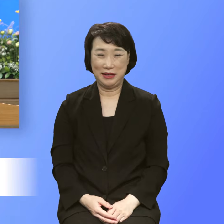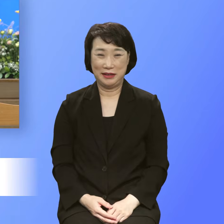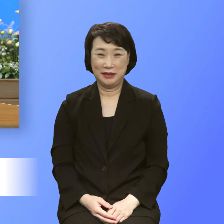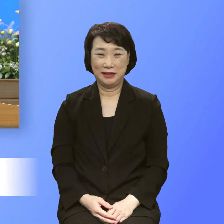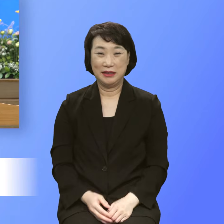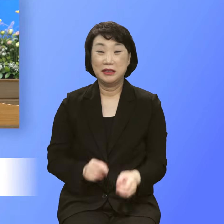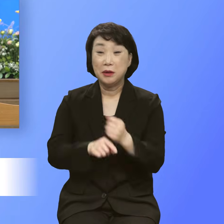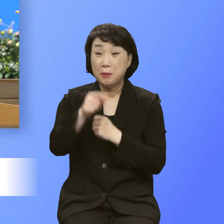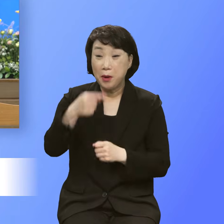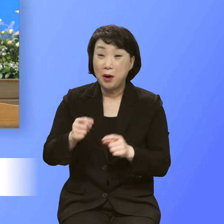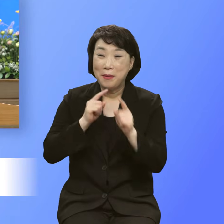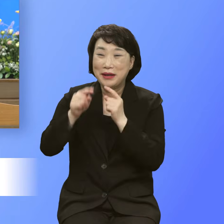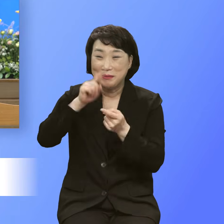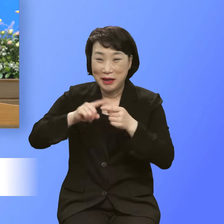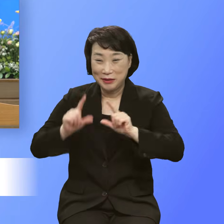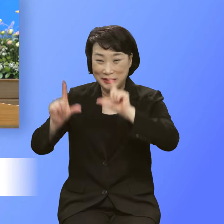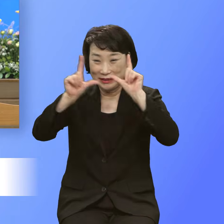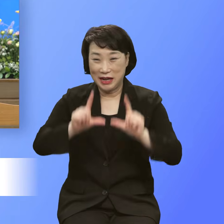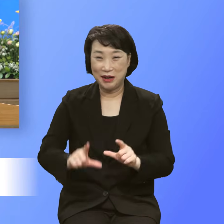그게 뭐냐? 말씀대로 사는 거야.